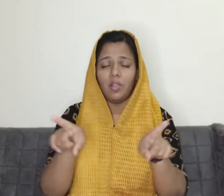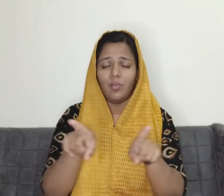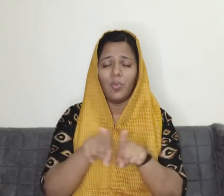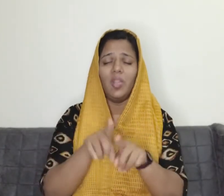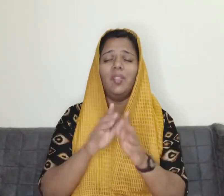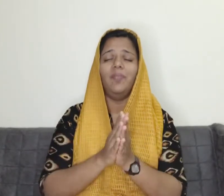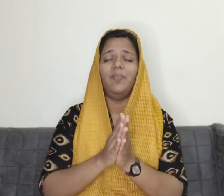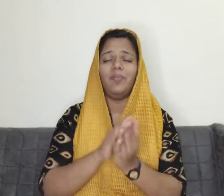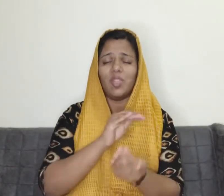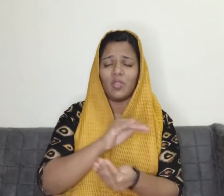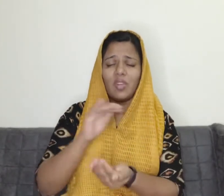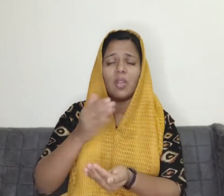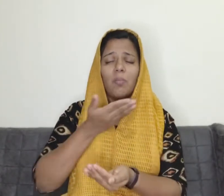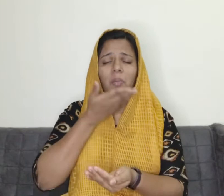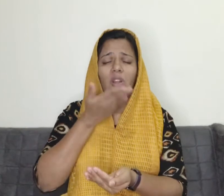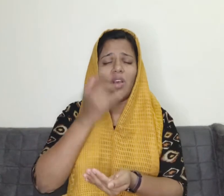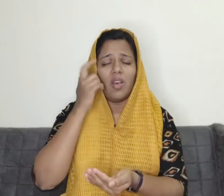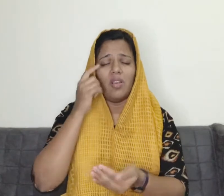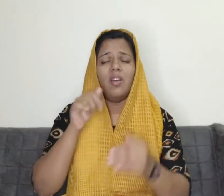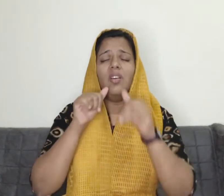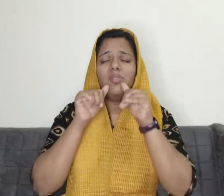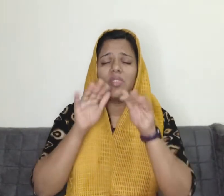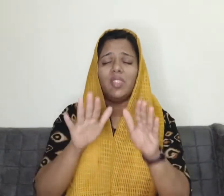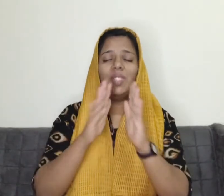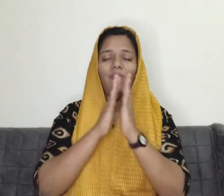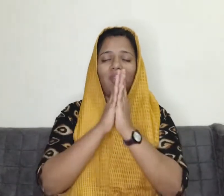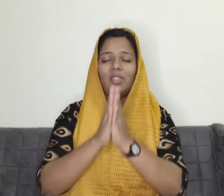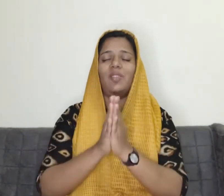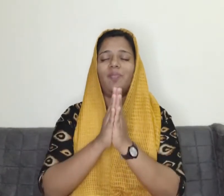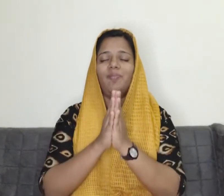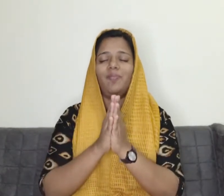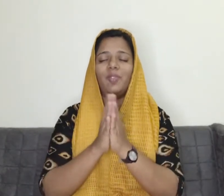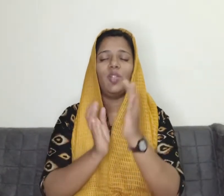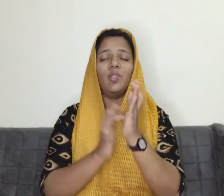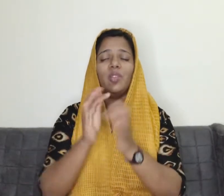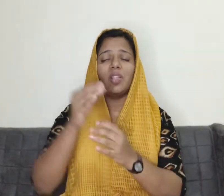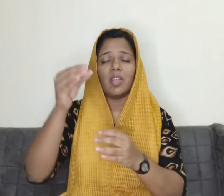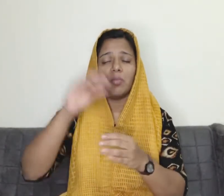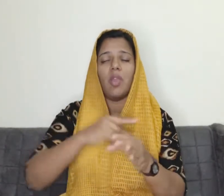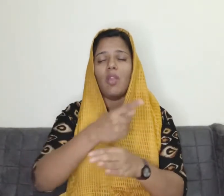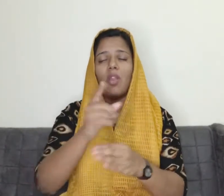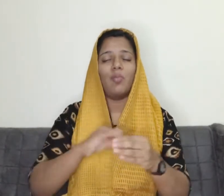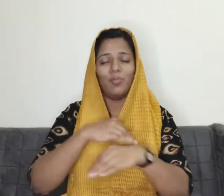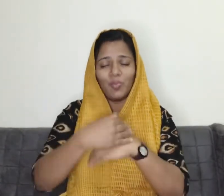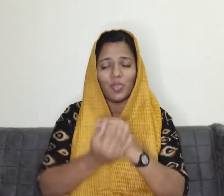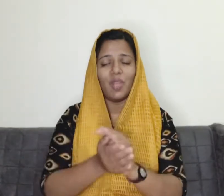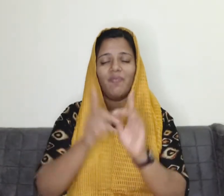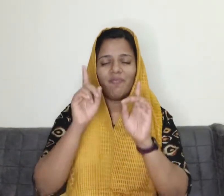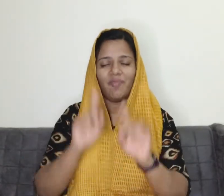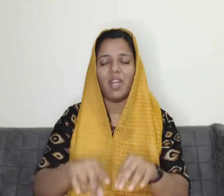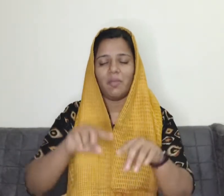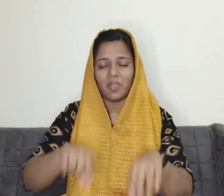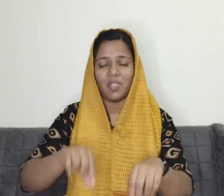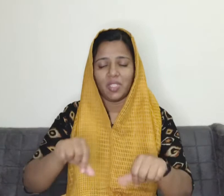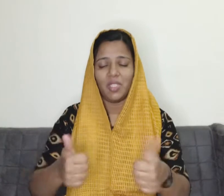കർത്താവെ, ഹാലലൂയ, കുഞ്ഞുങ്ങളുടെ വിദ്യാഭ്യാസം അനുഗ്രഹിച്ച് ഞങ്ങൾ പ്രാർത്ഥിക്കുന്നു. ആമേൻ. കർത്താവിൻ്റെ കൃപയിൽ എല്ലാവരെയും പുതിയണം. ഈ പകൽക്കാലം ജയകരമായി